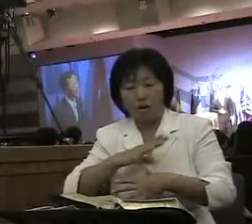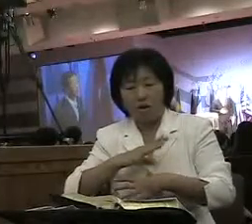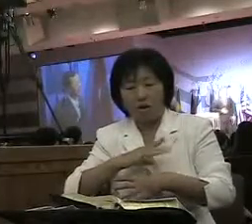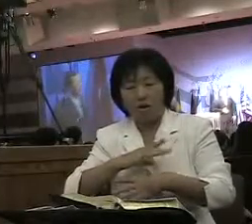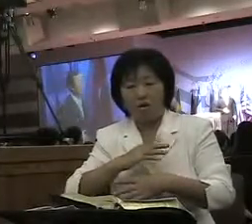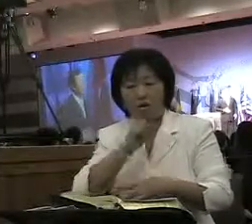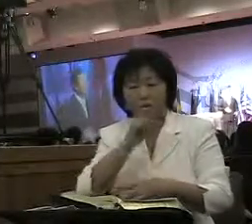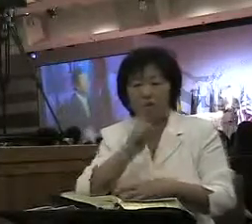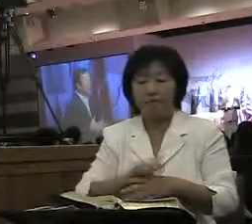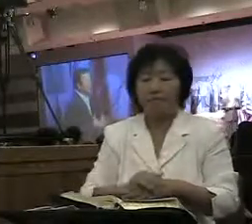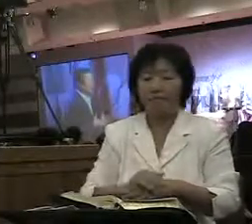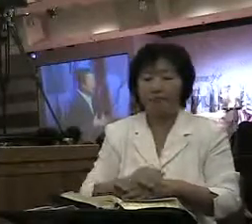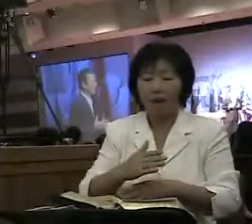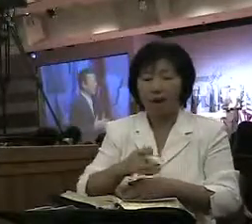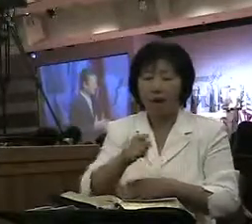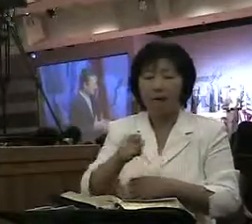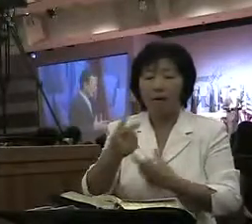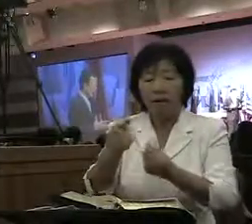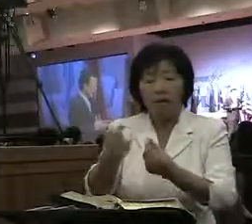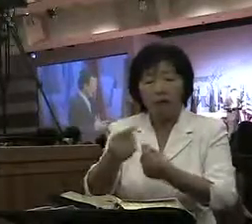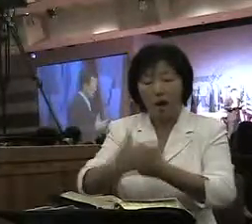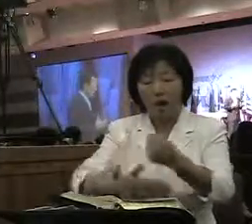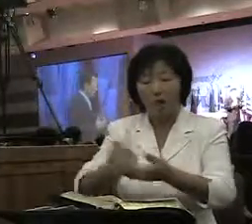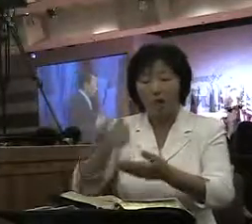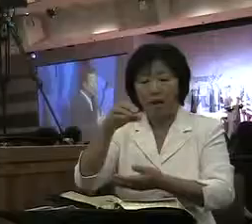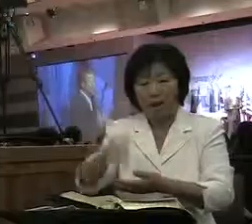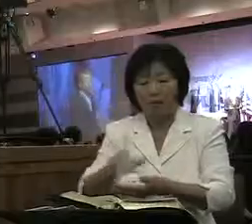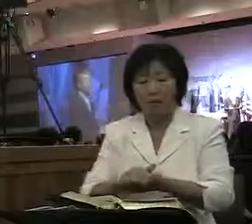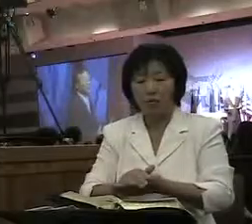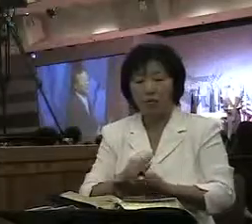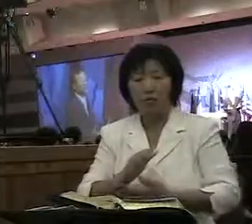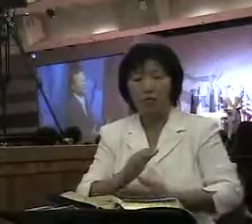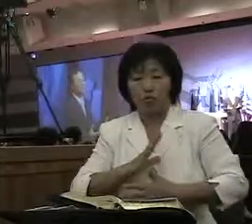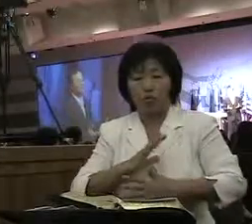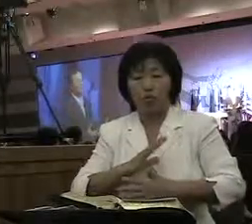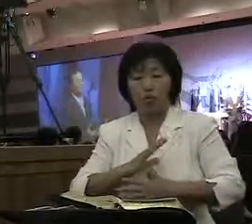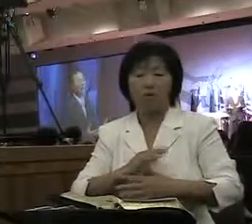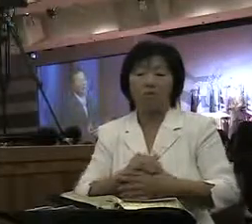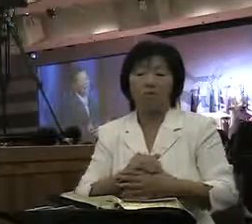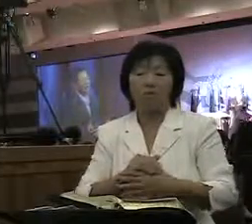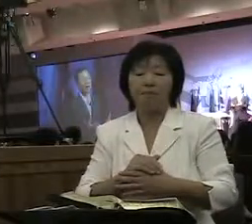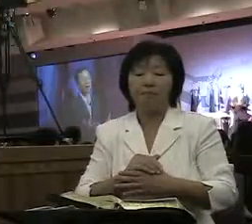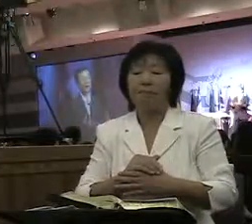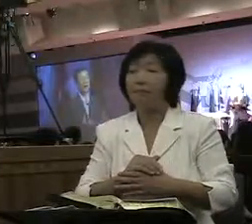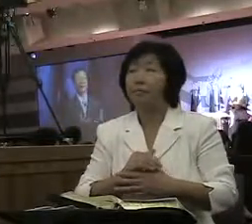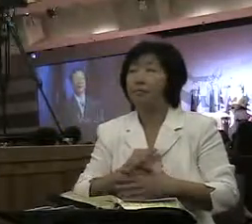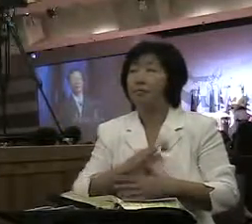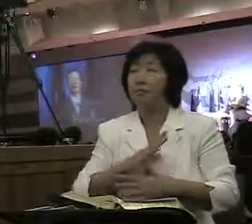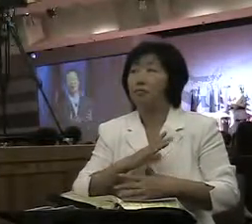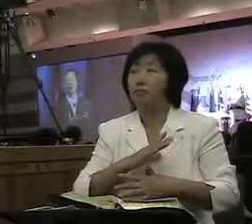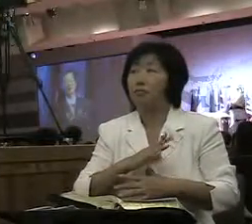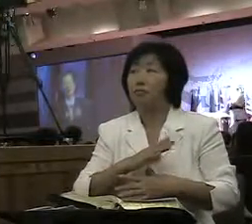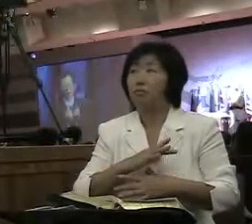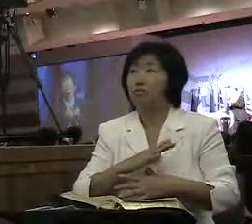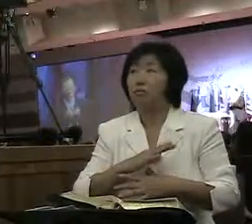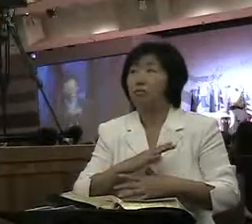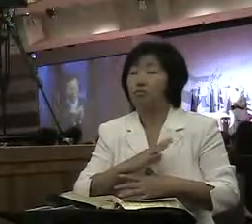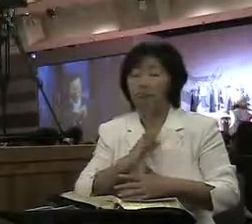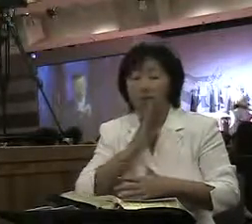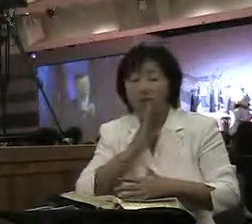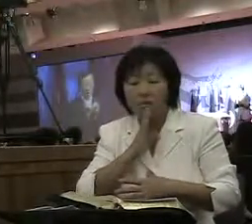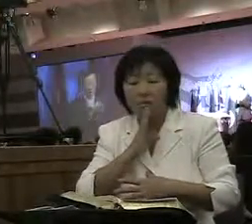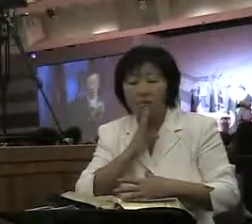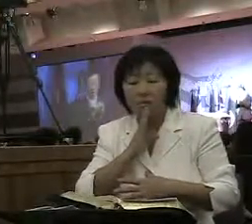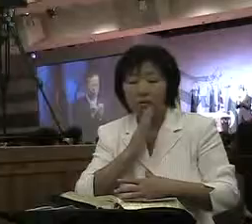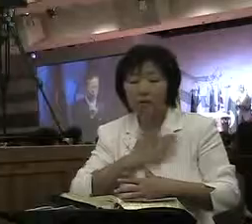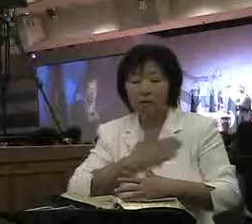그러한 하나님 앞에서의 두려움이 있나요? 하나님 앞에서의 정말 나의